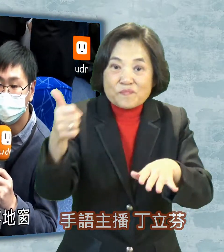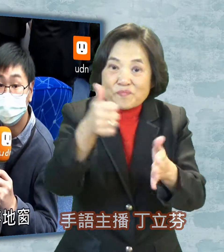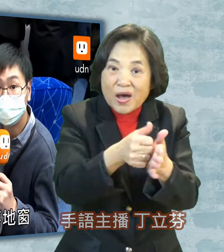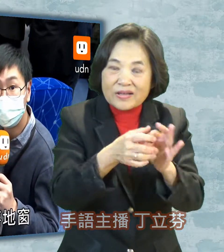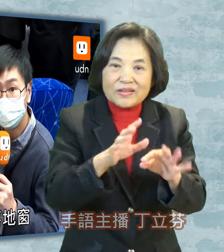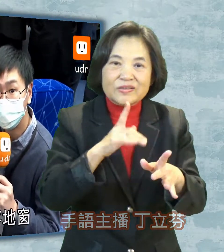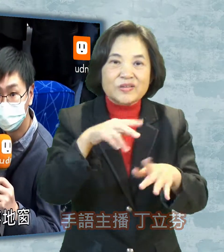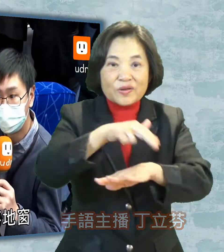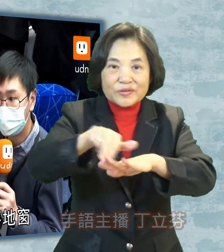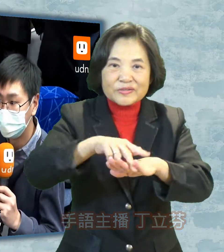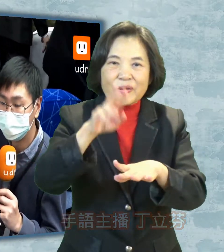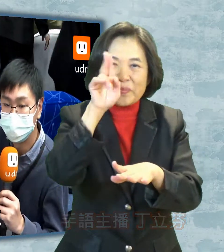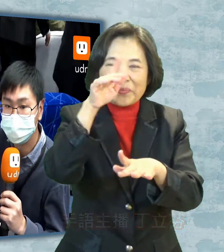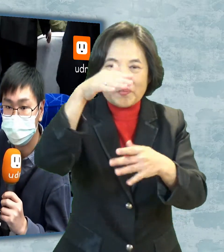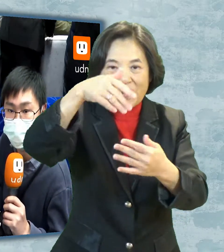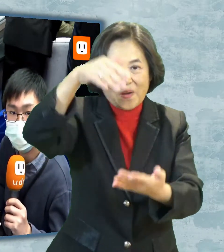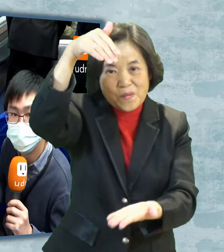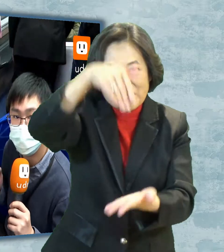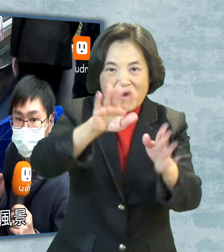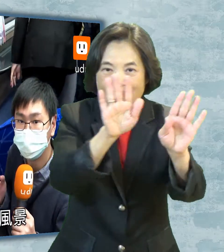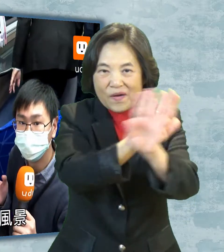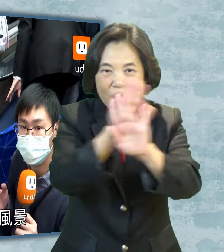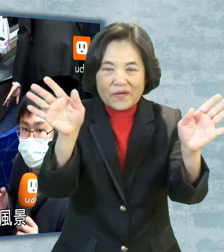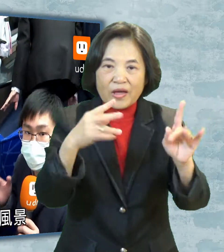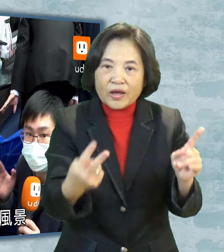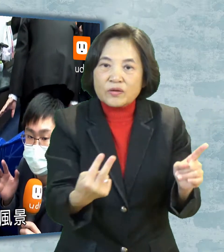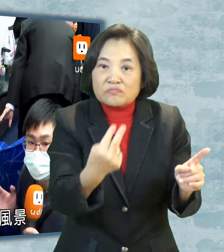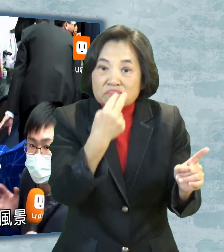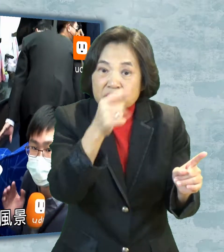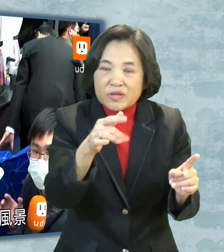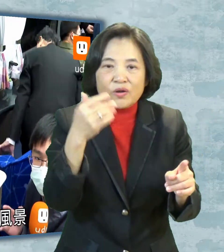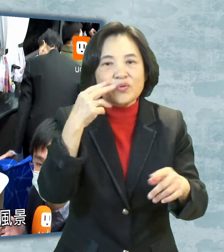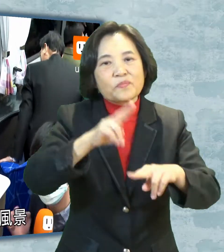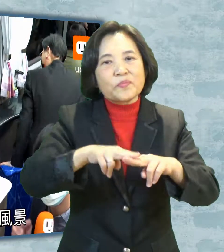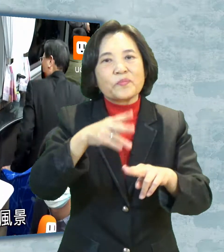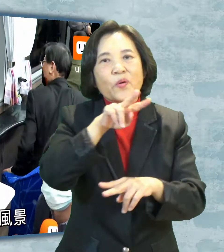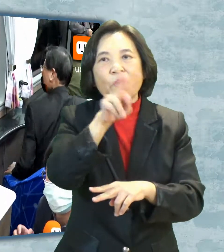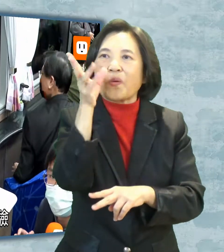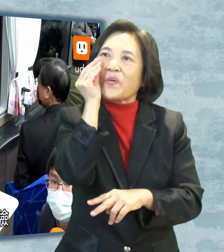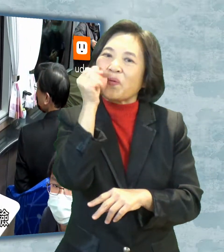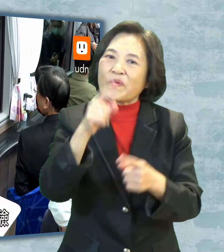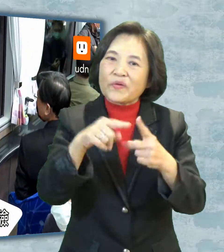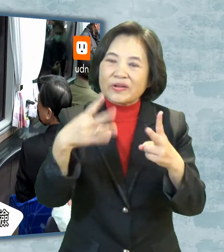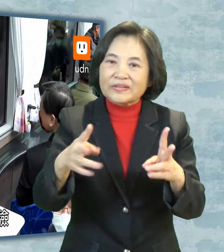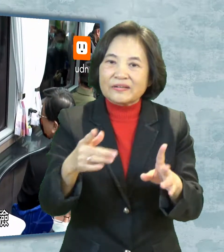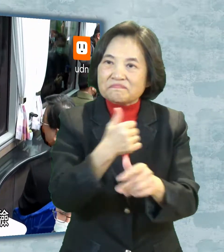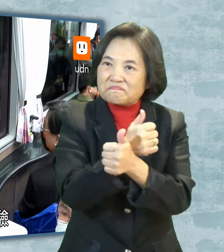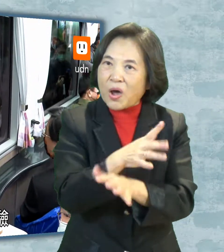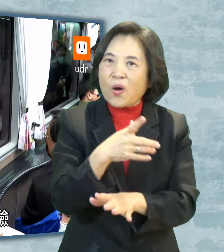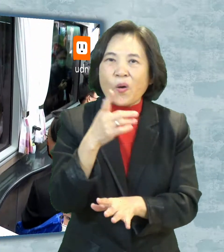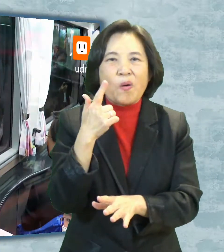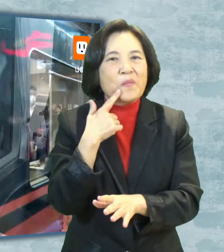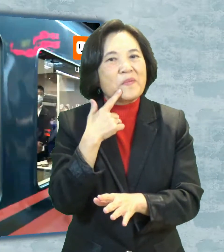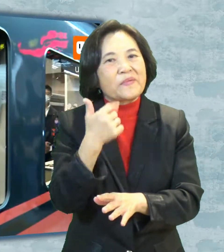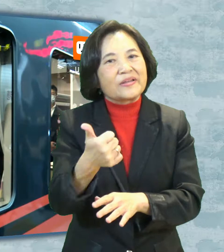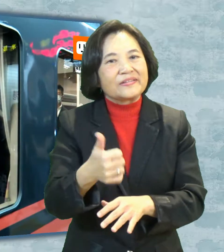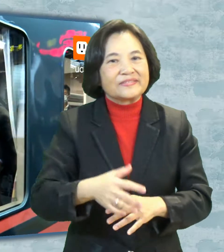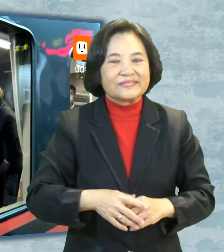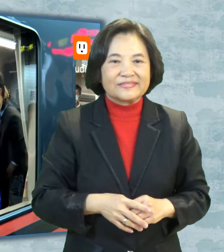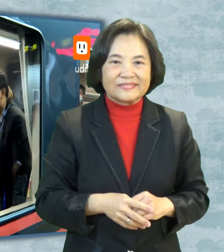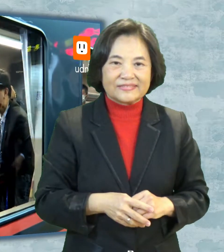餐车的部分设计了大面落地窗，还有列车香氛，要让旅客边享受风景，还能有美好体